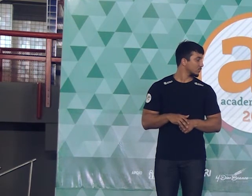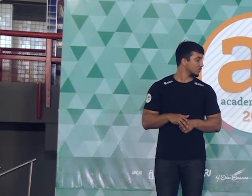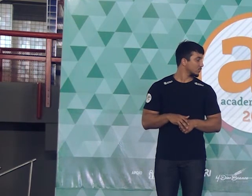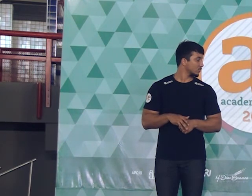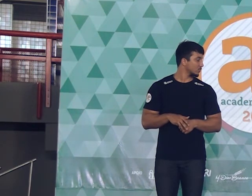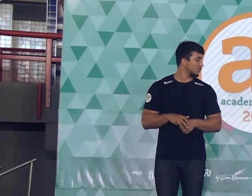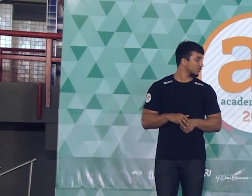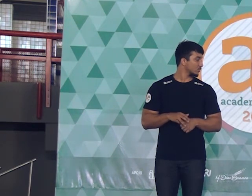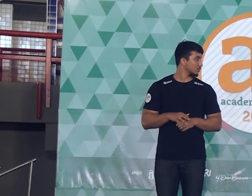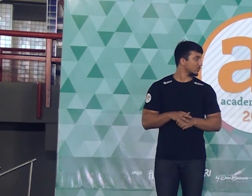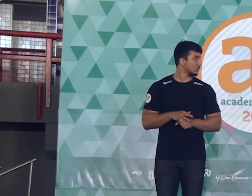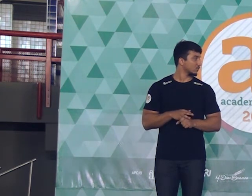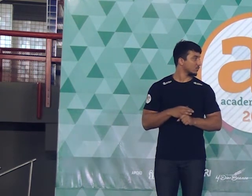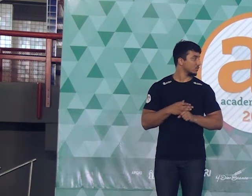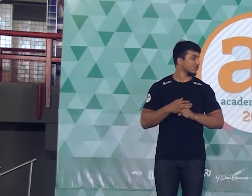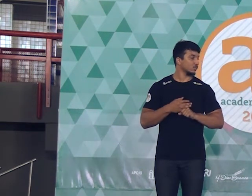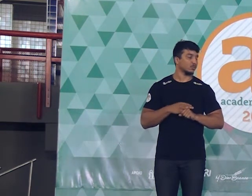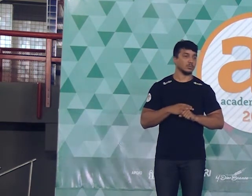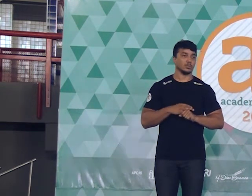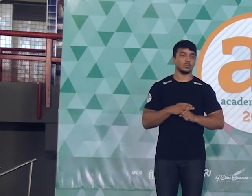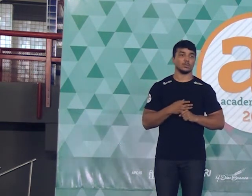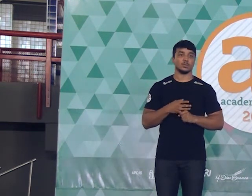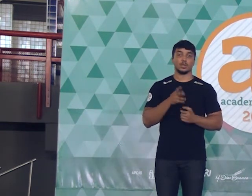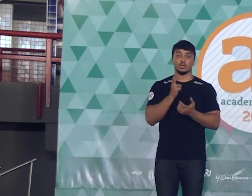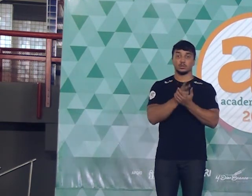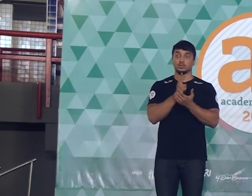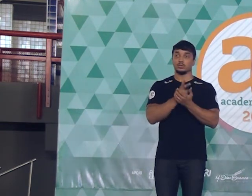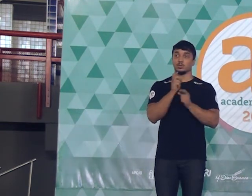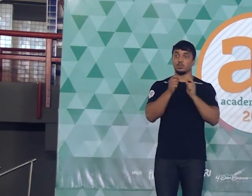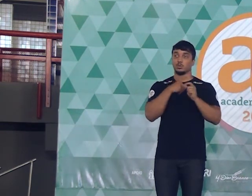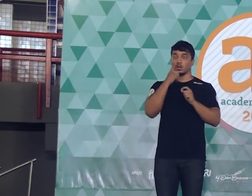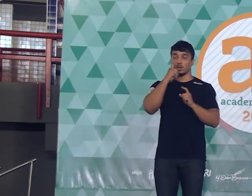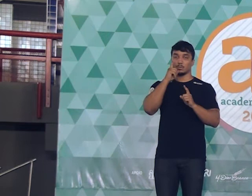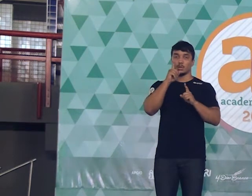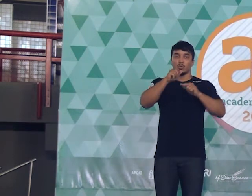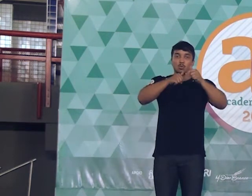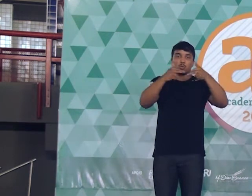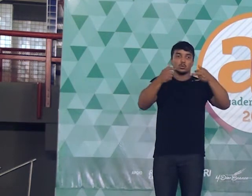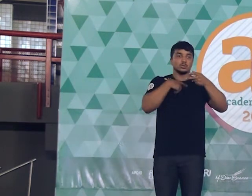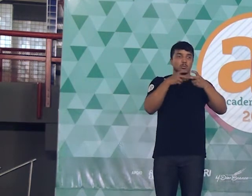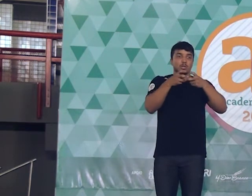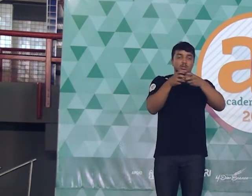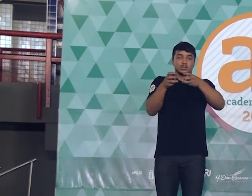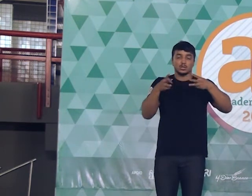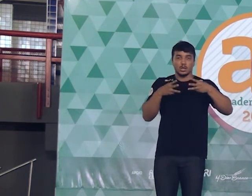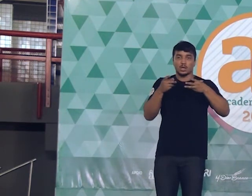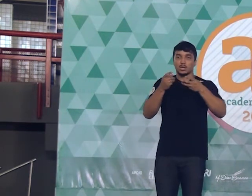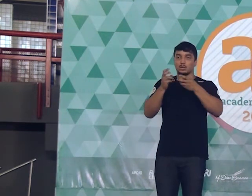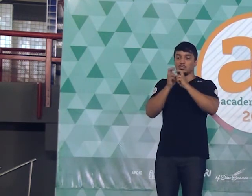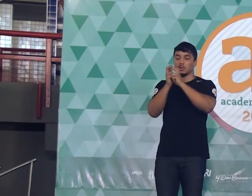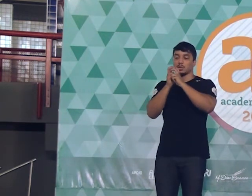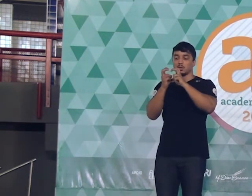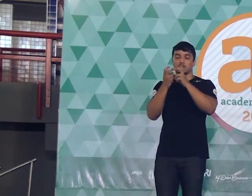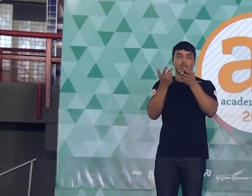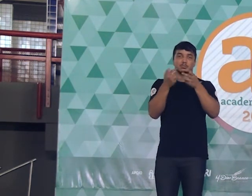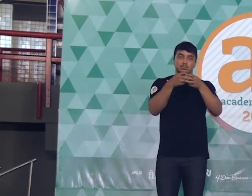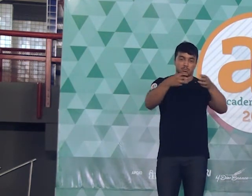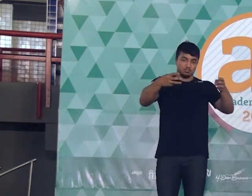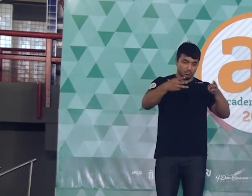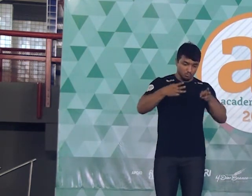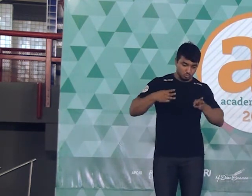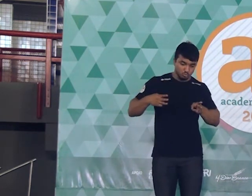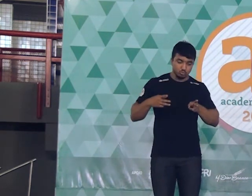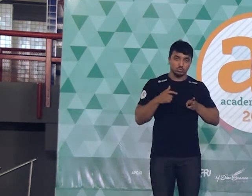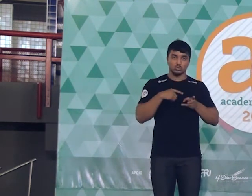Isso aí é com vocês. Sempre que a gente tiver um objeto extenso, um objeto de dimensões consideráveis, um trem, uma